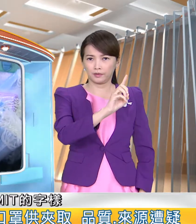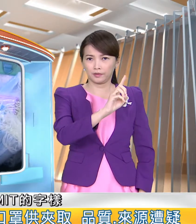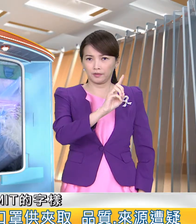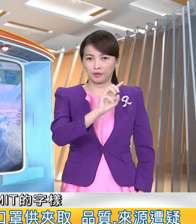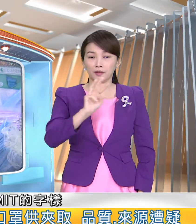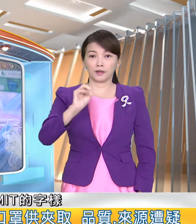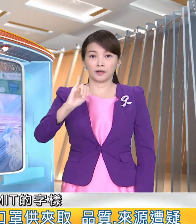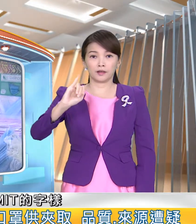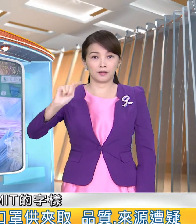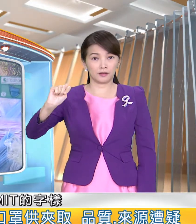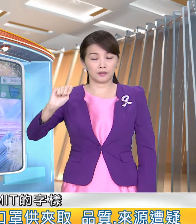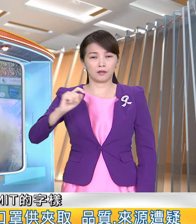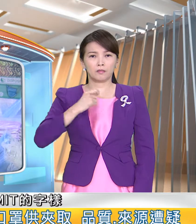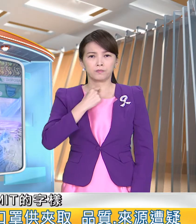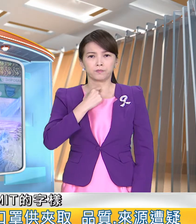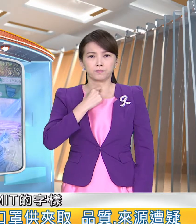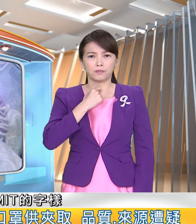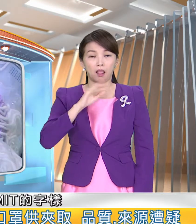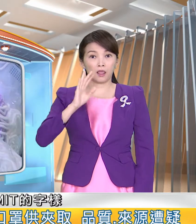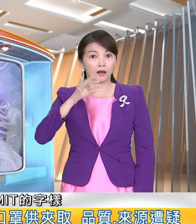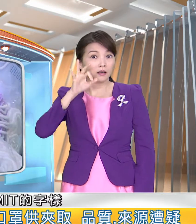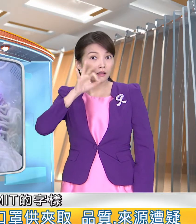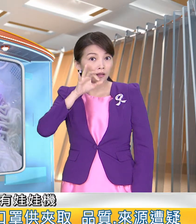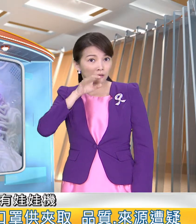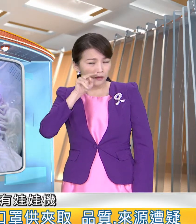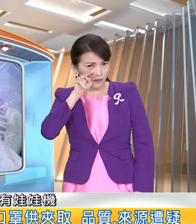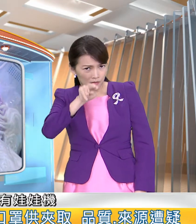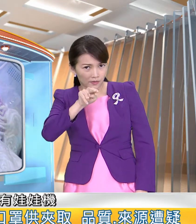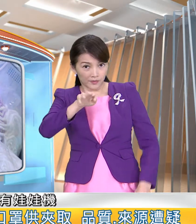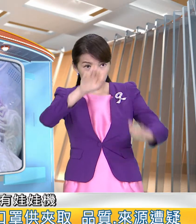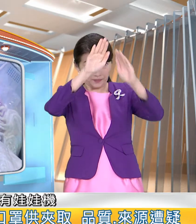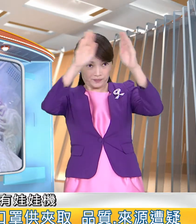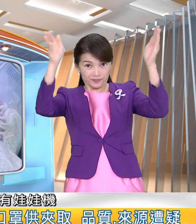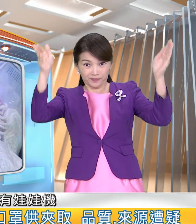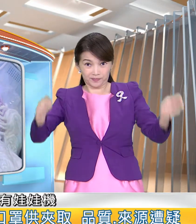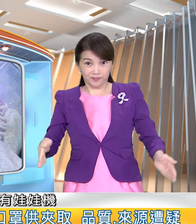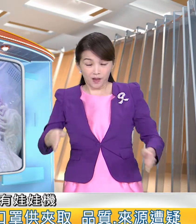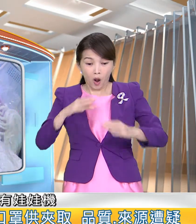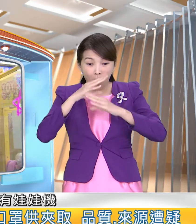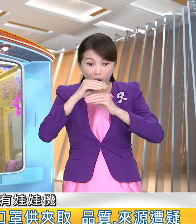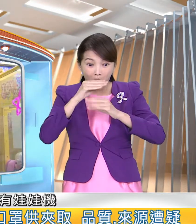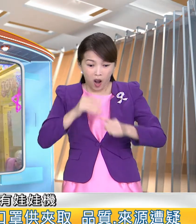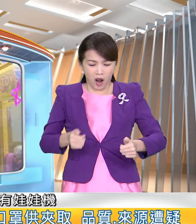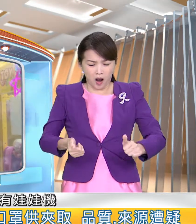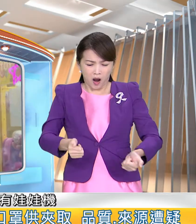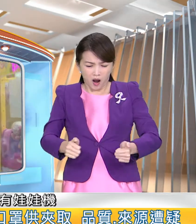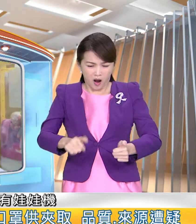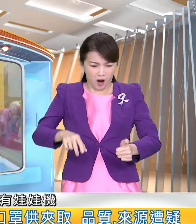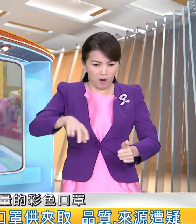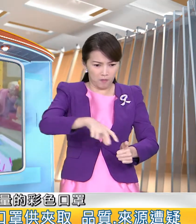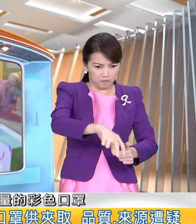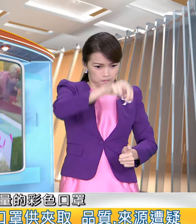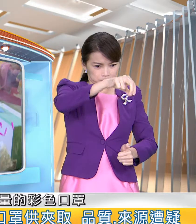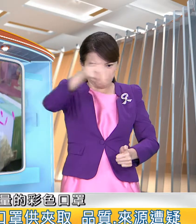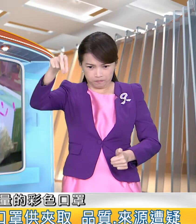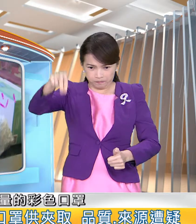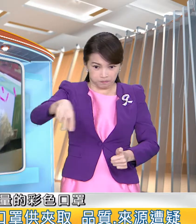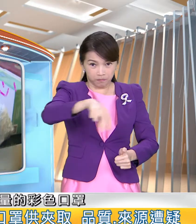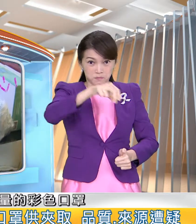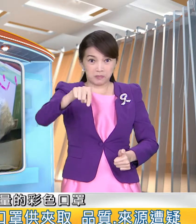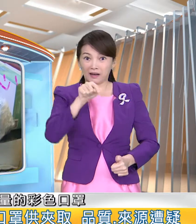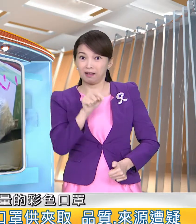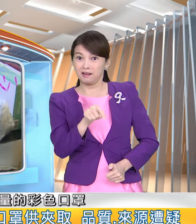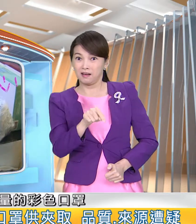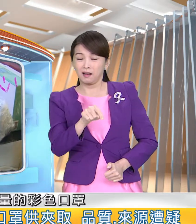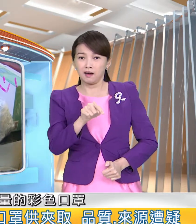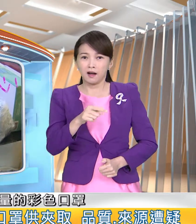MD 和 MIT 的字样。但是在彰化却出现有娃娃机里头放